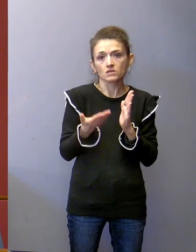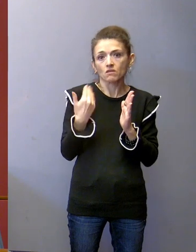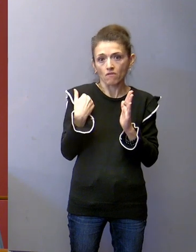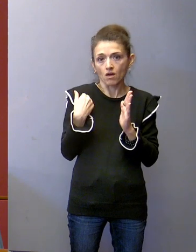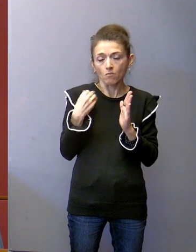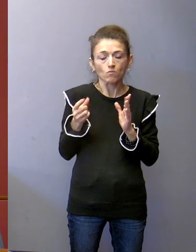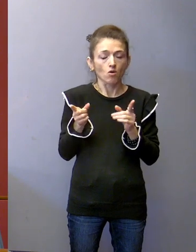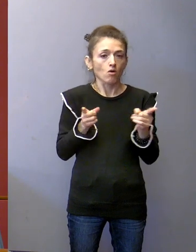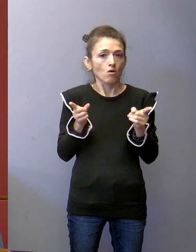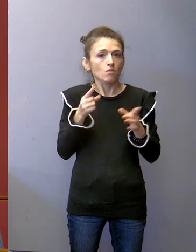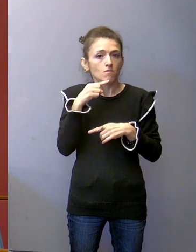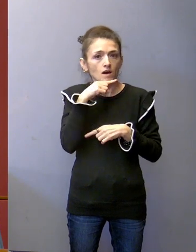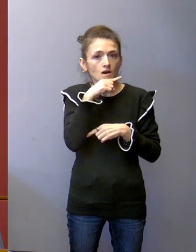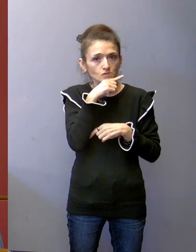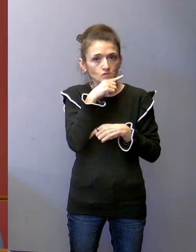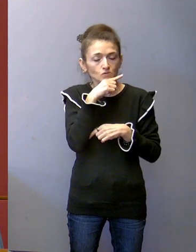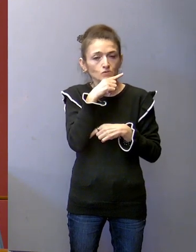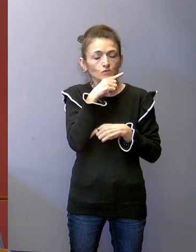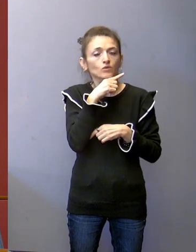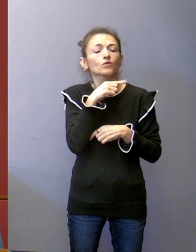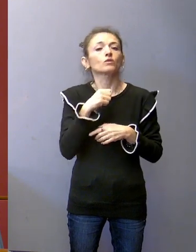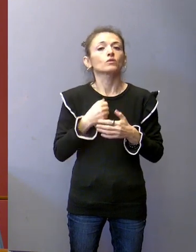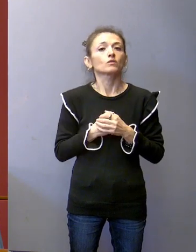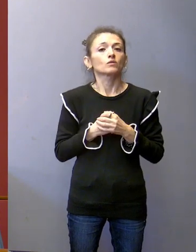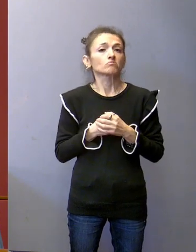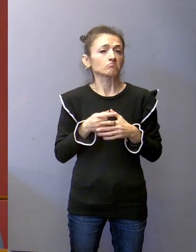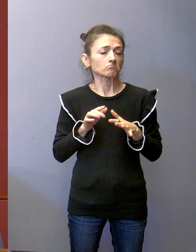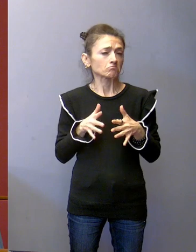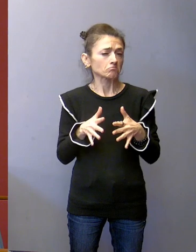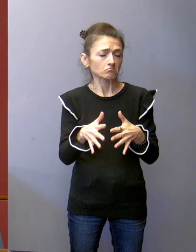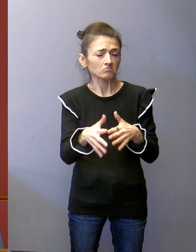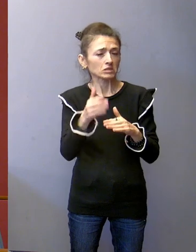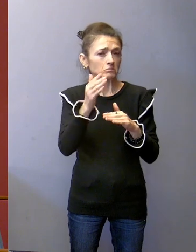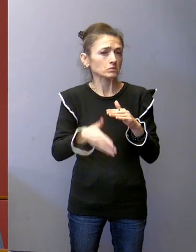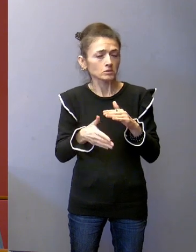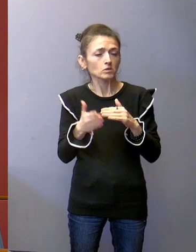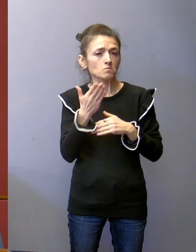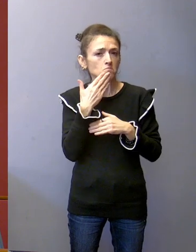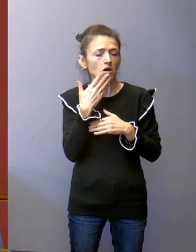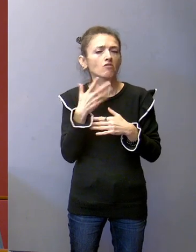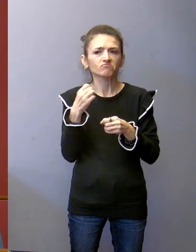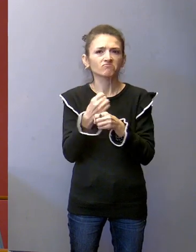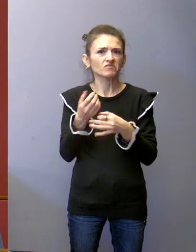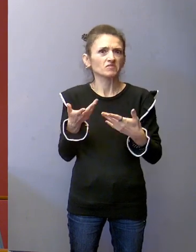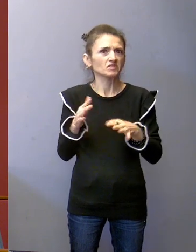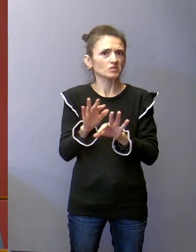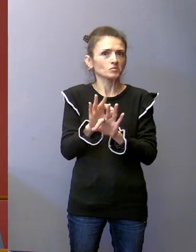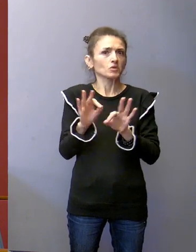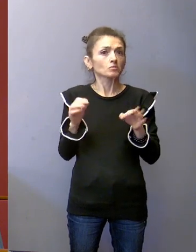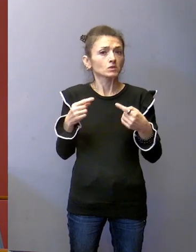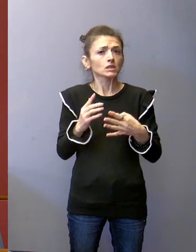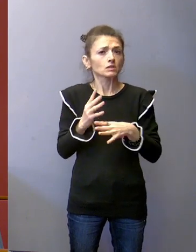a marzo e entro Maggio Saranno saranno pronti quindi l'intervento